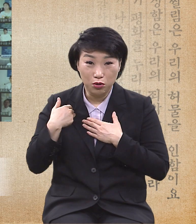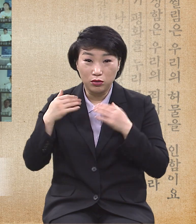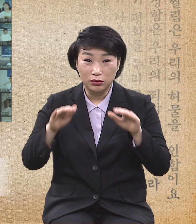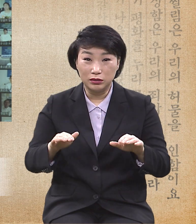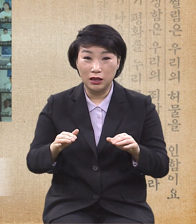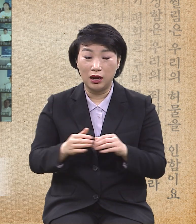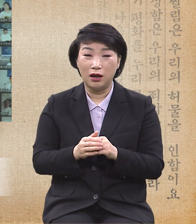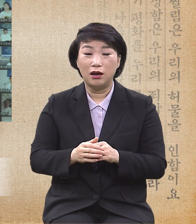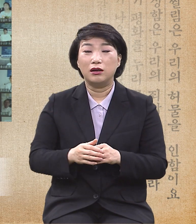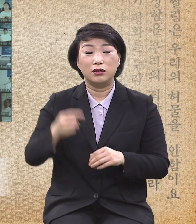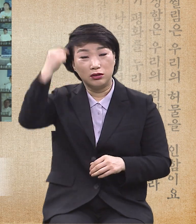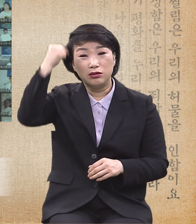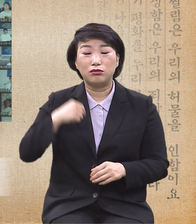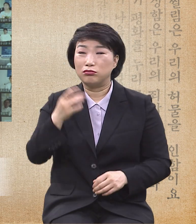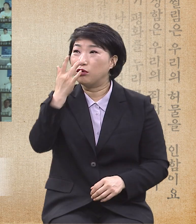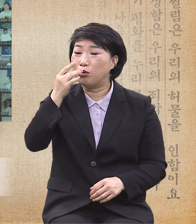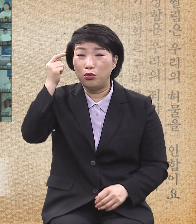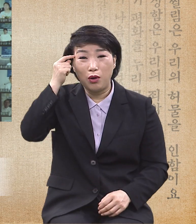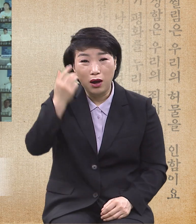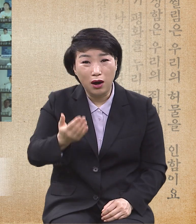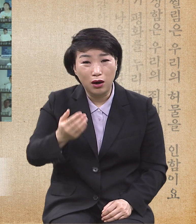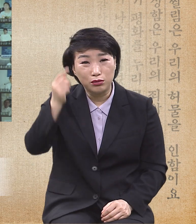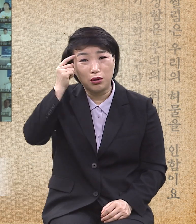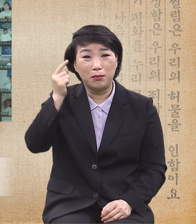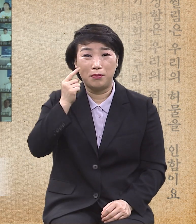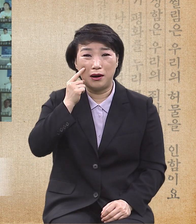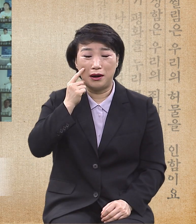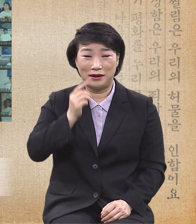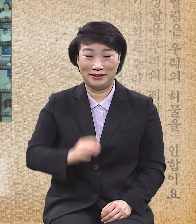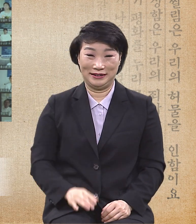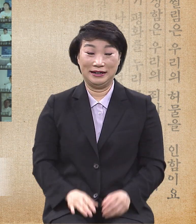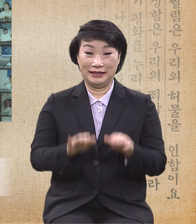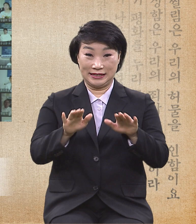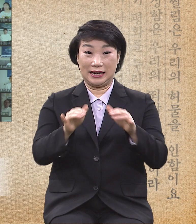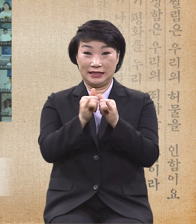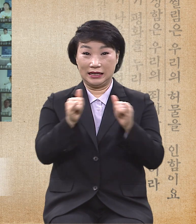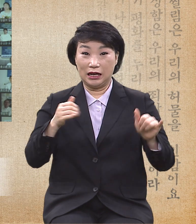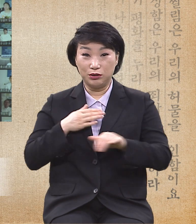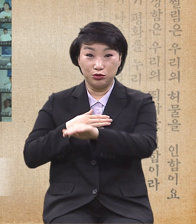누릴까? 생각해봐라 그 말이야. 응? 인간은